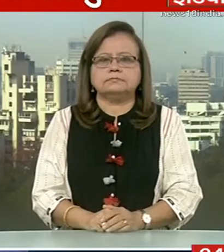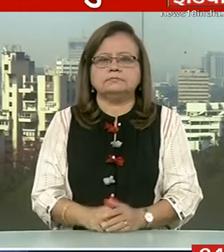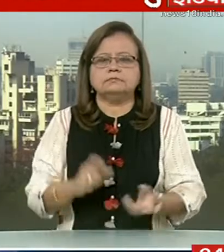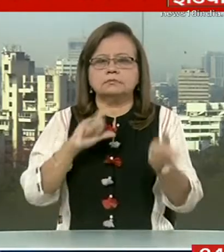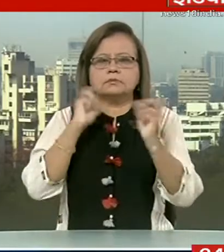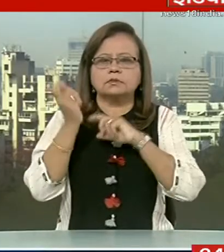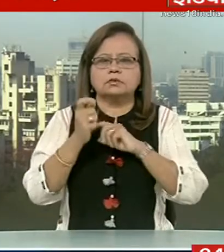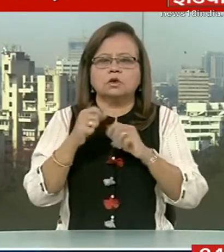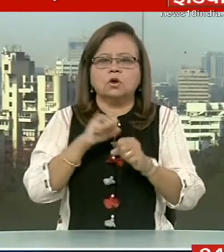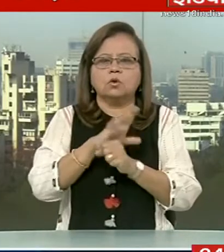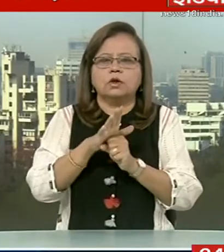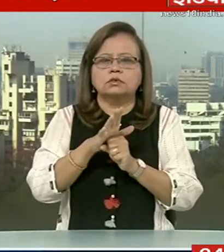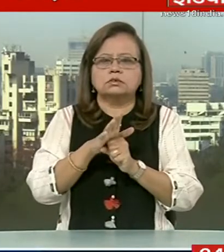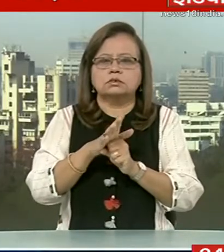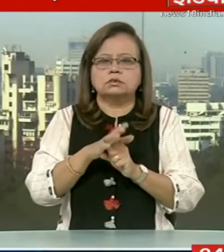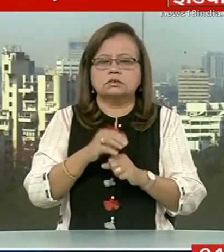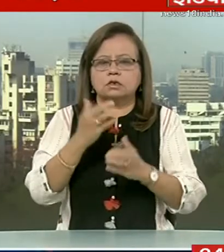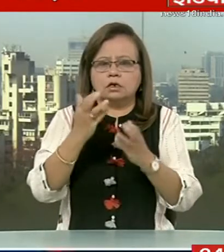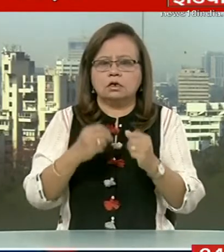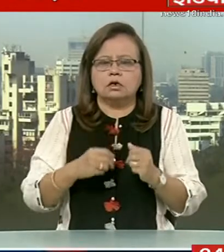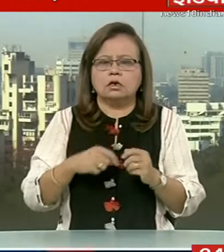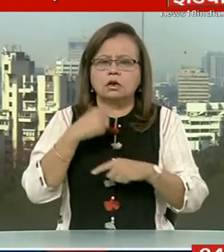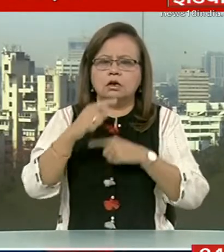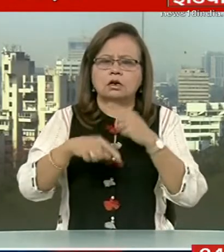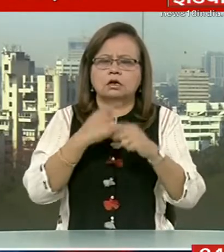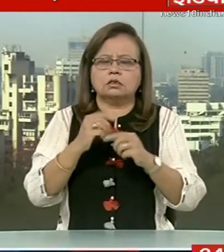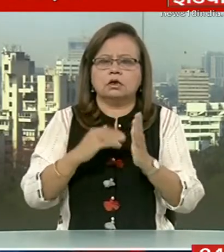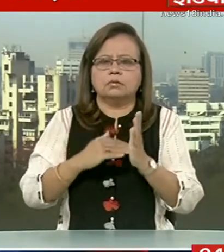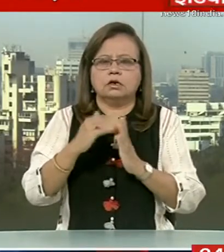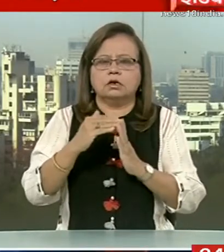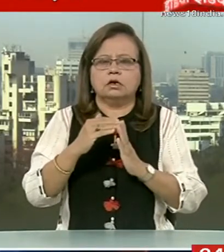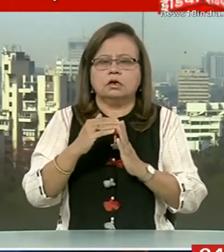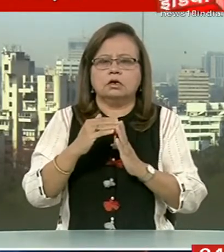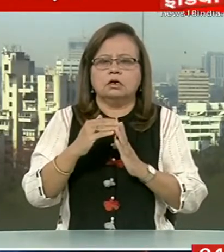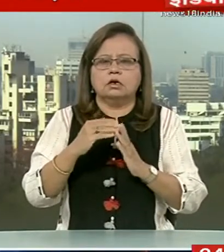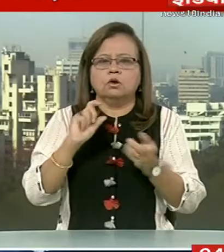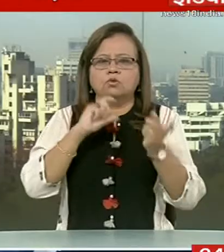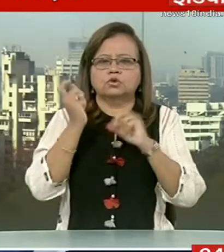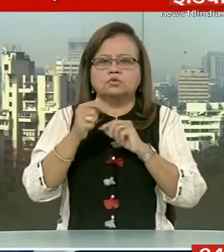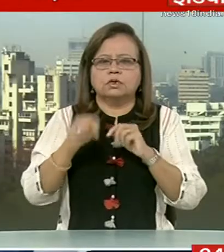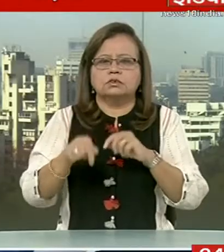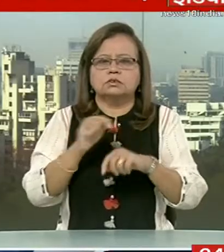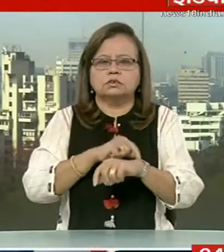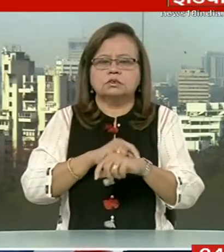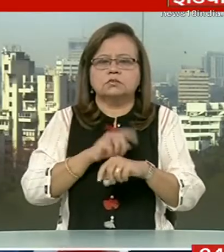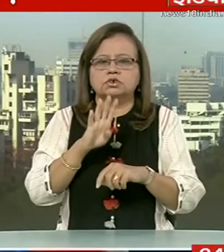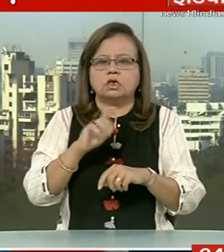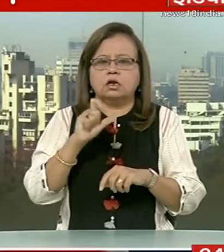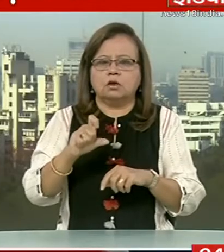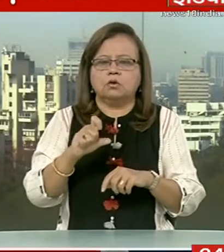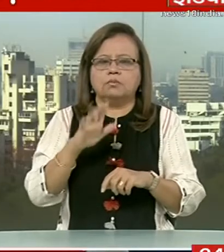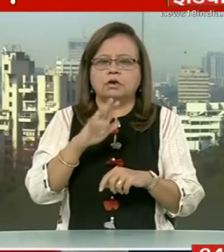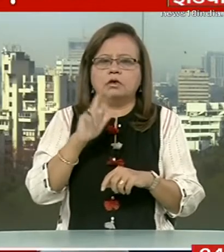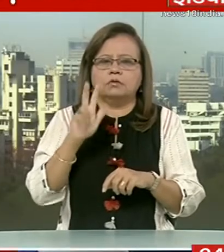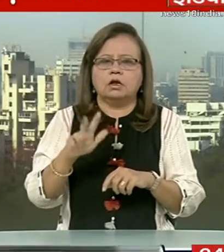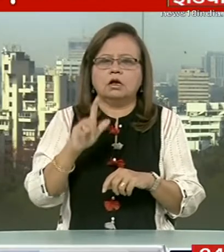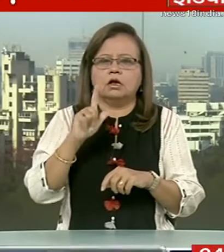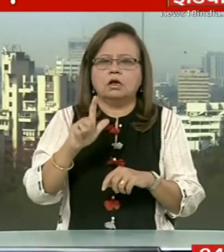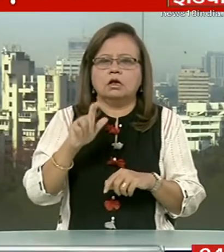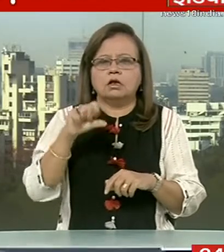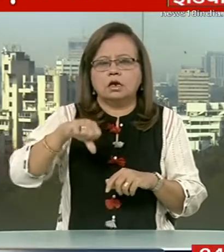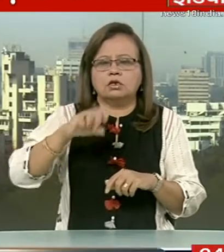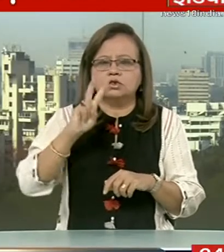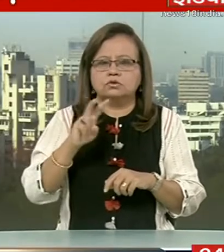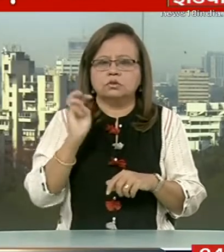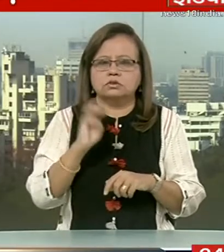कि वह दुनियां बेक अरोड़ा वायरस संक्रमण का आंकड़ा लगातार बढ़ रहा है मैं सुबह इस समय चार करो 58